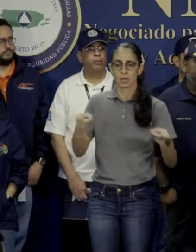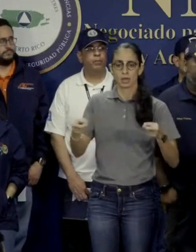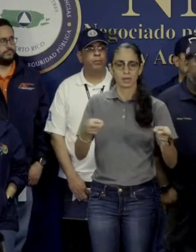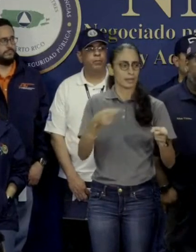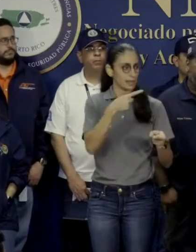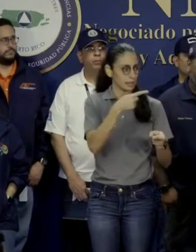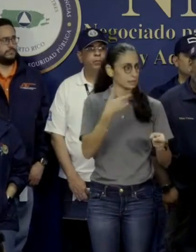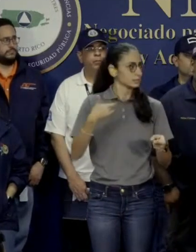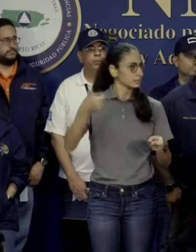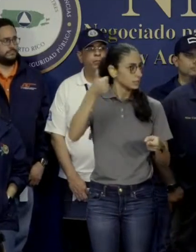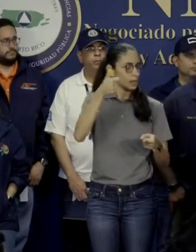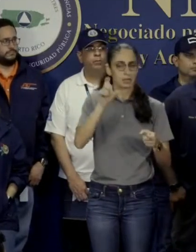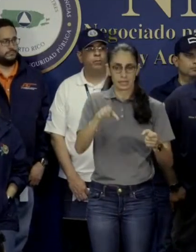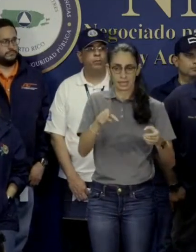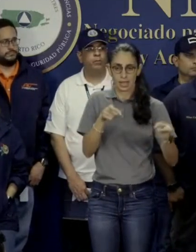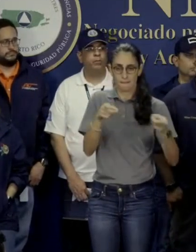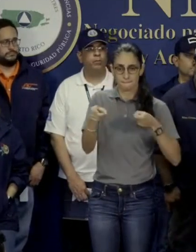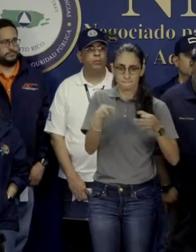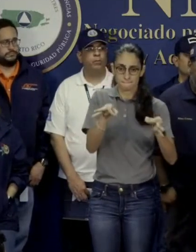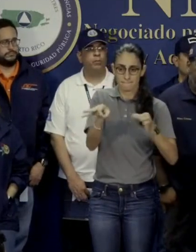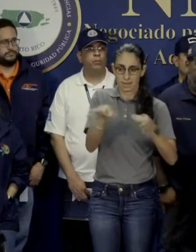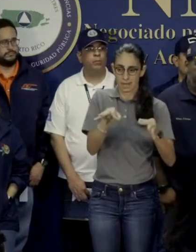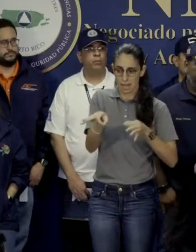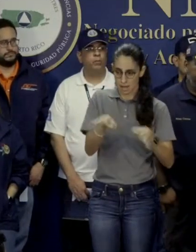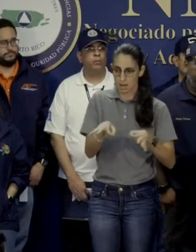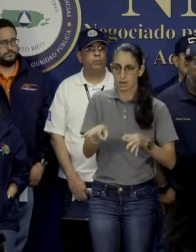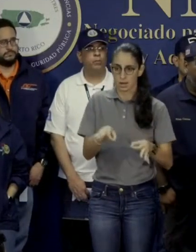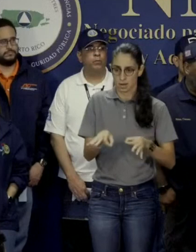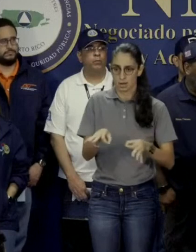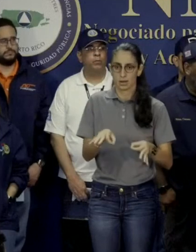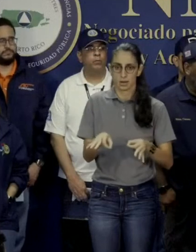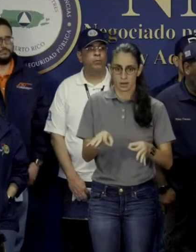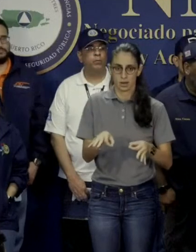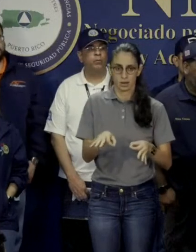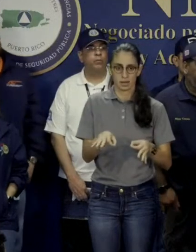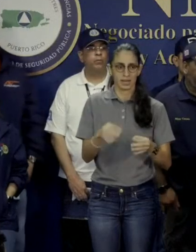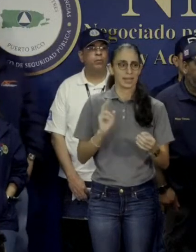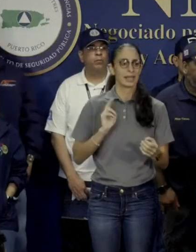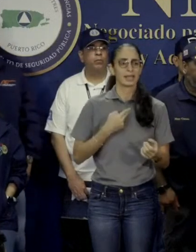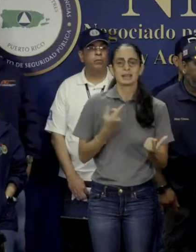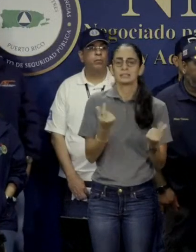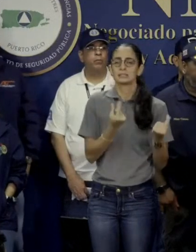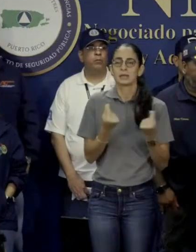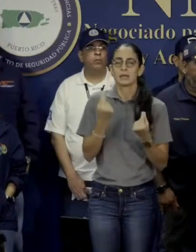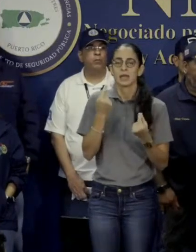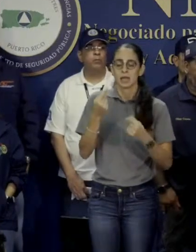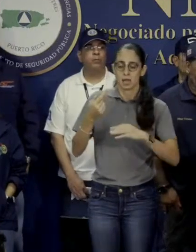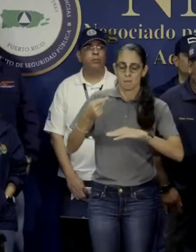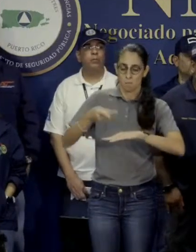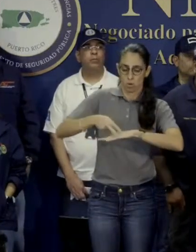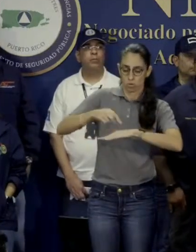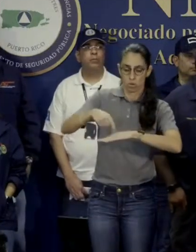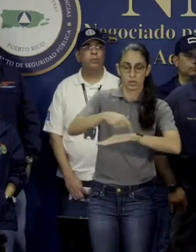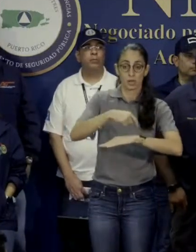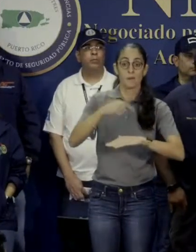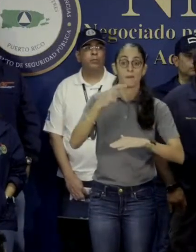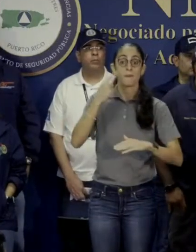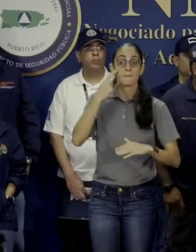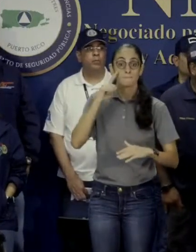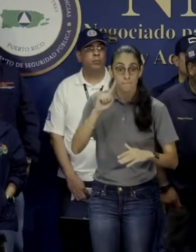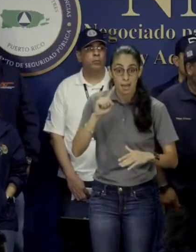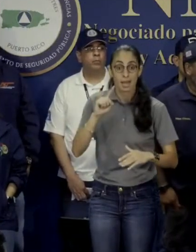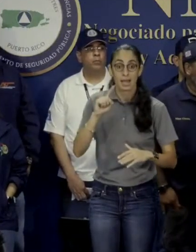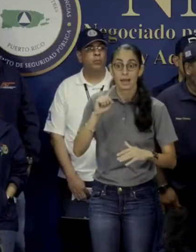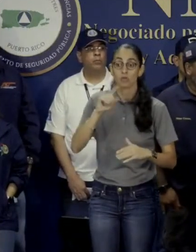le explique, porque tiene que ver con lo que estamos haciendo a nivel de toda la isla para asegurarnos que la población tiene